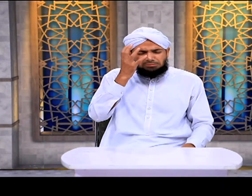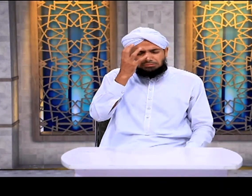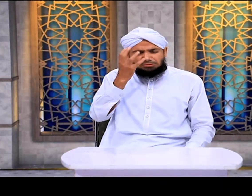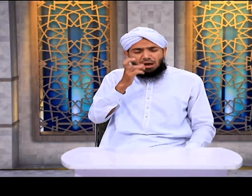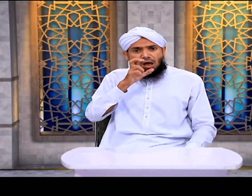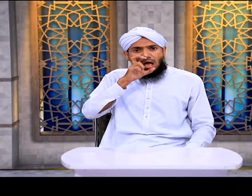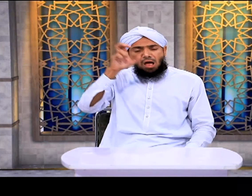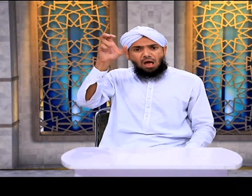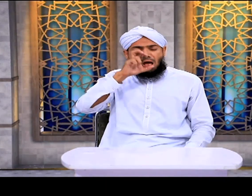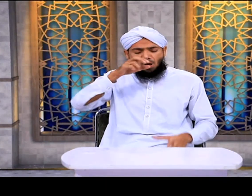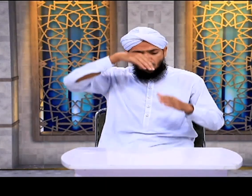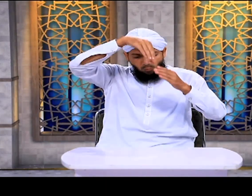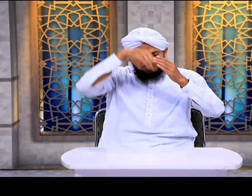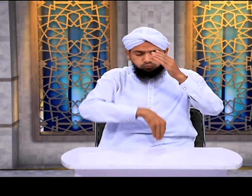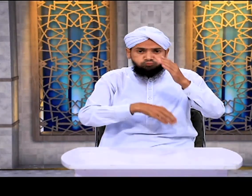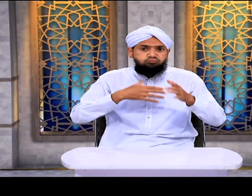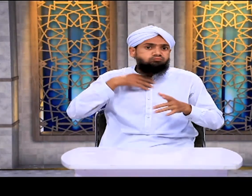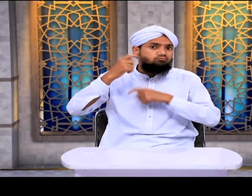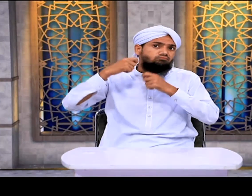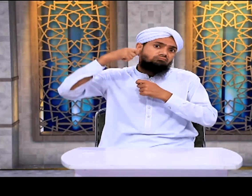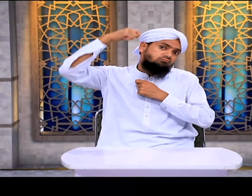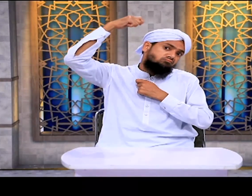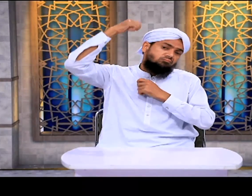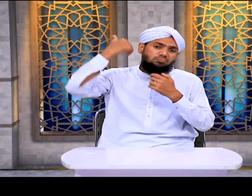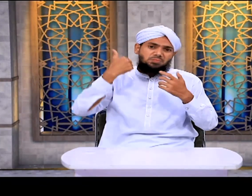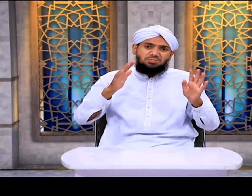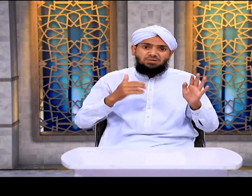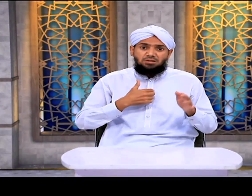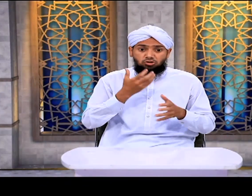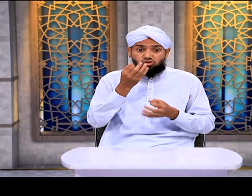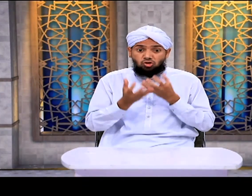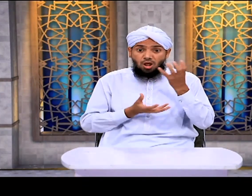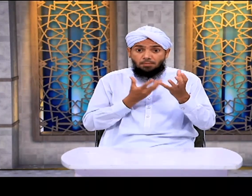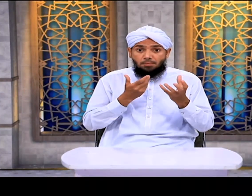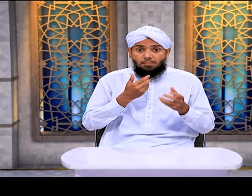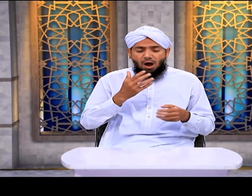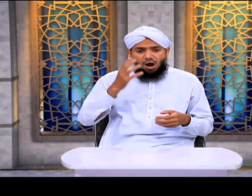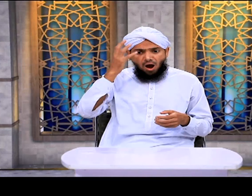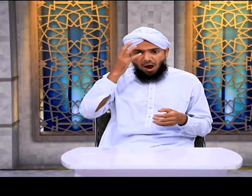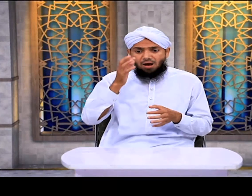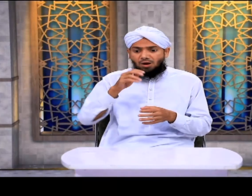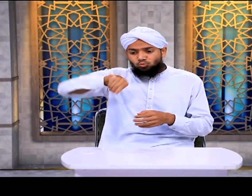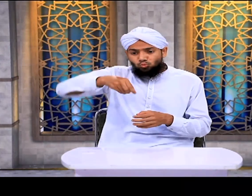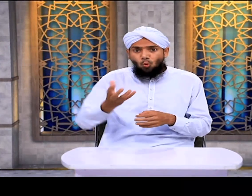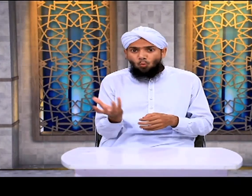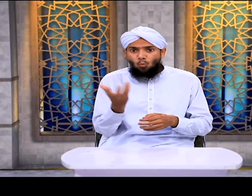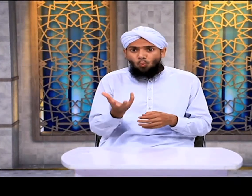گہرے گڑھوں میں لگاموں میں جکڑے ہوں گے۔ جہنمیوں پر ہنڈیا کی طرح جوش مارتی آگ ڈالی جائے